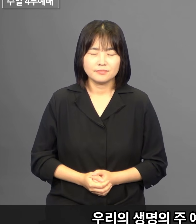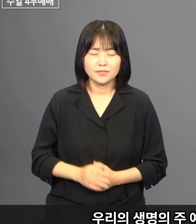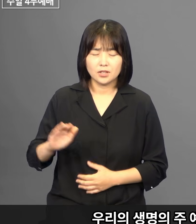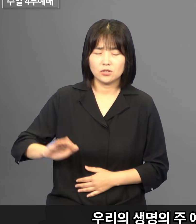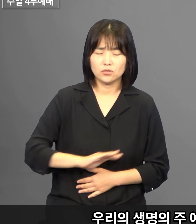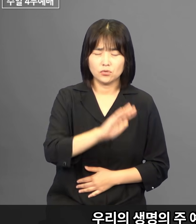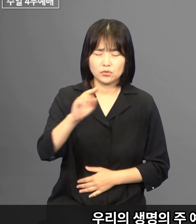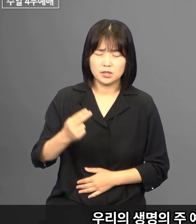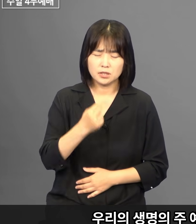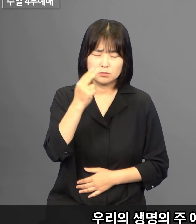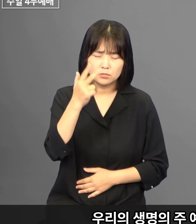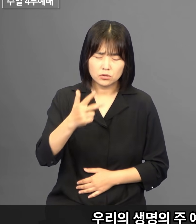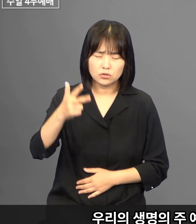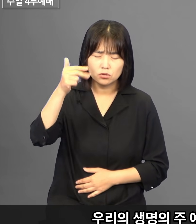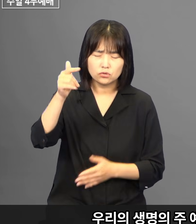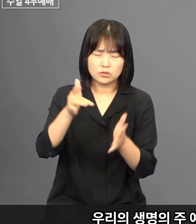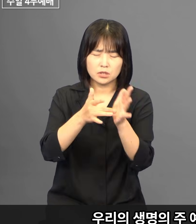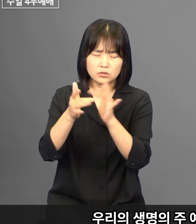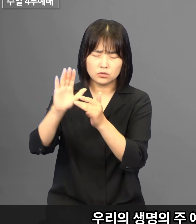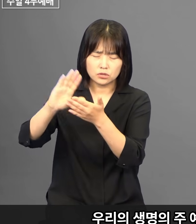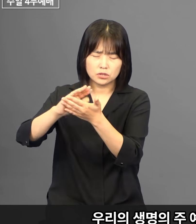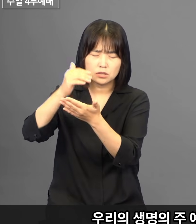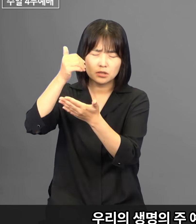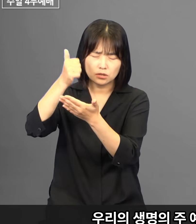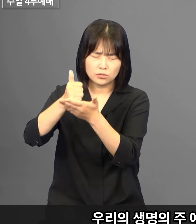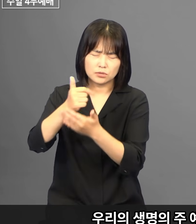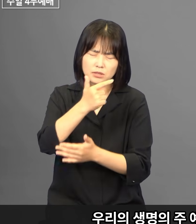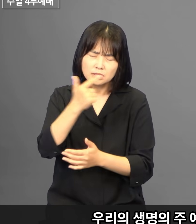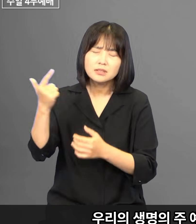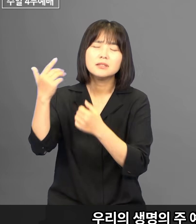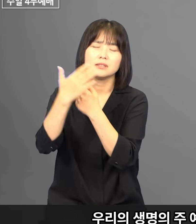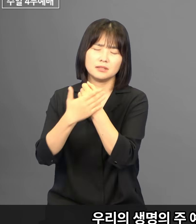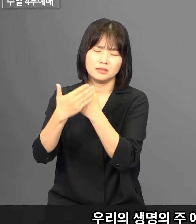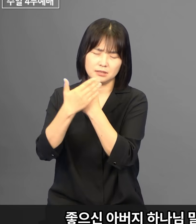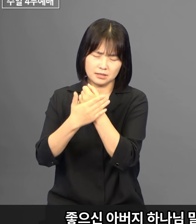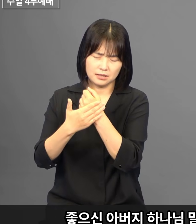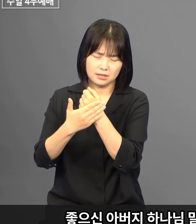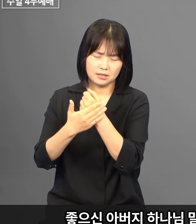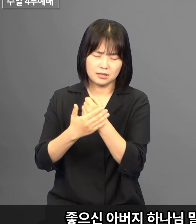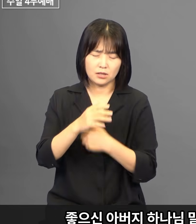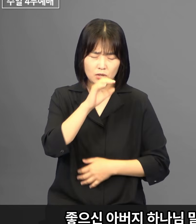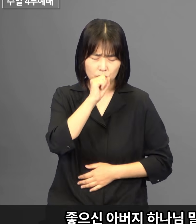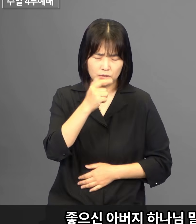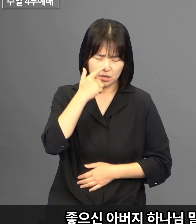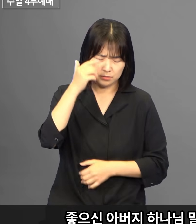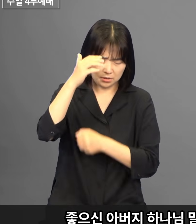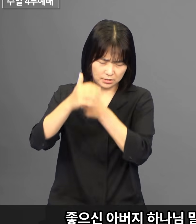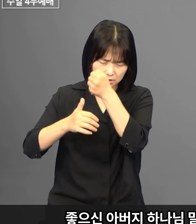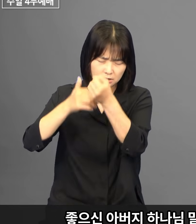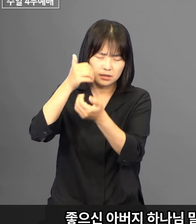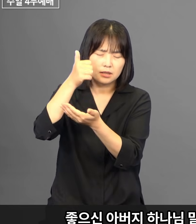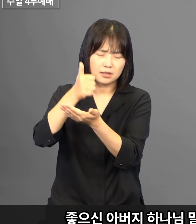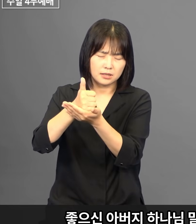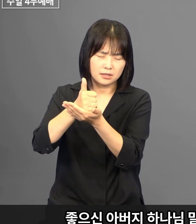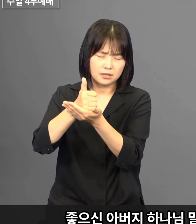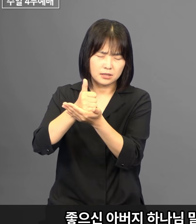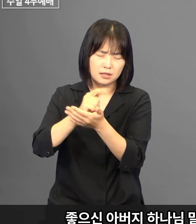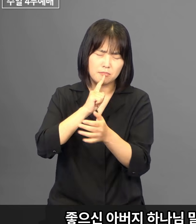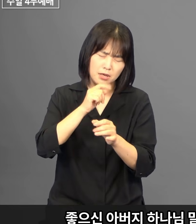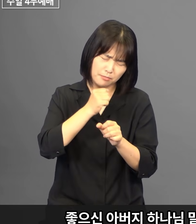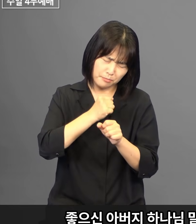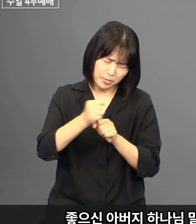우리의 생명의 주 예수 그리스도의 크신 은혜와 좋으신 아버지 하나님, 말할 수